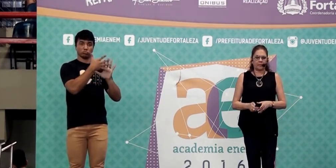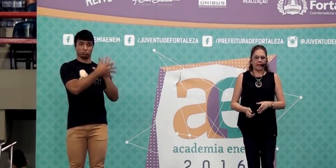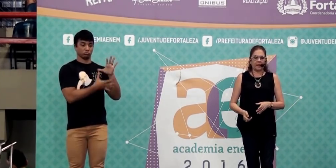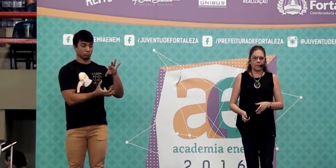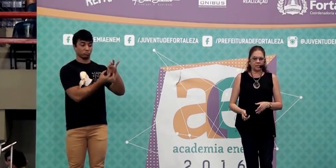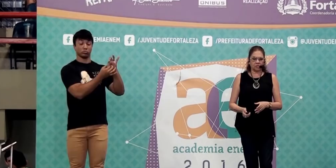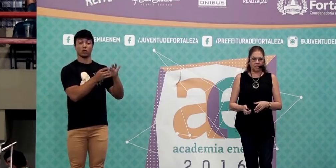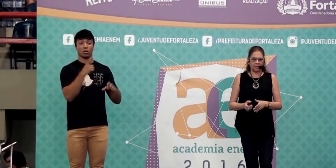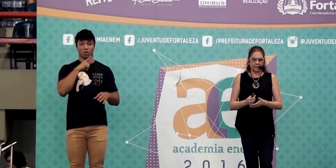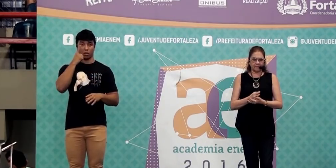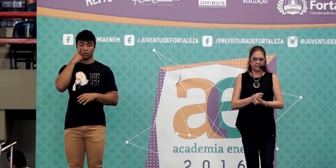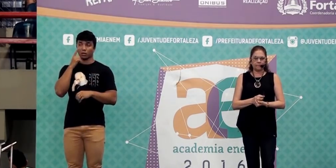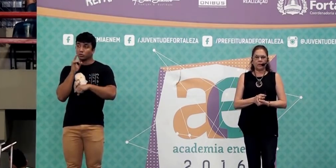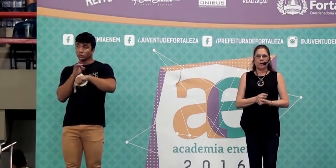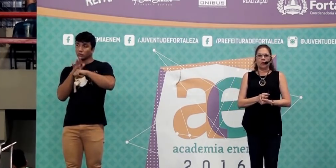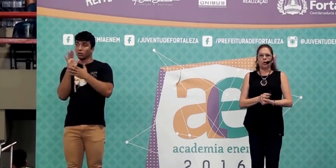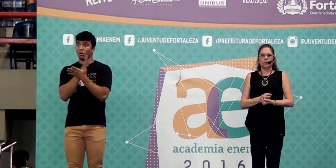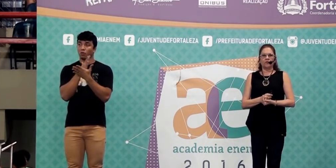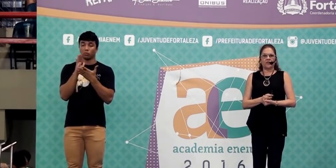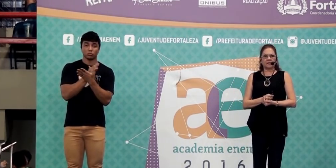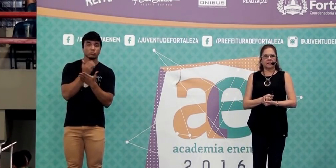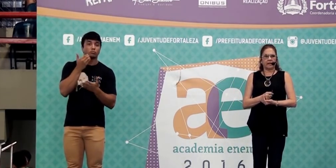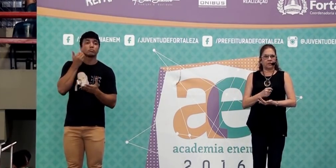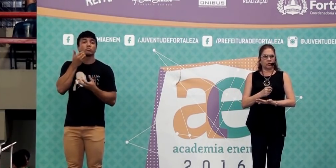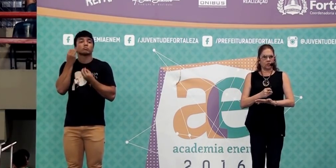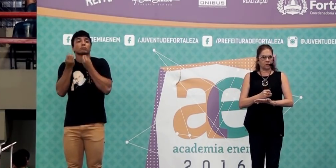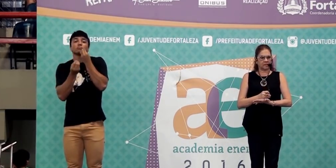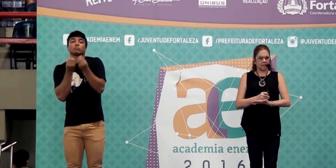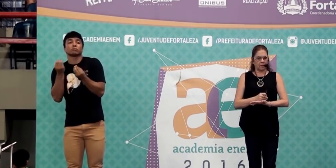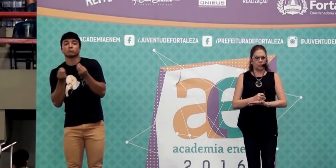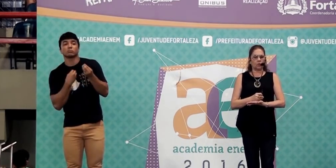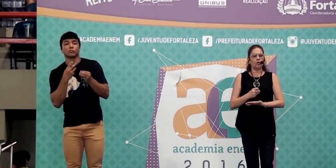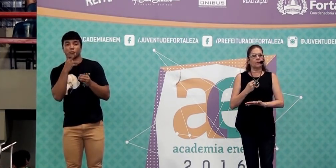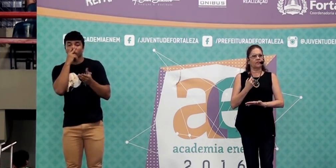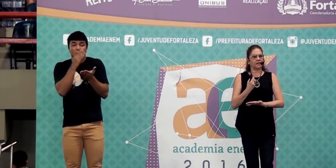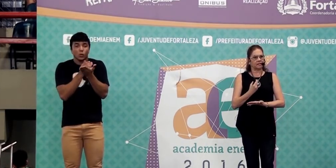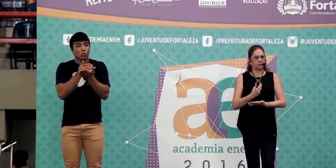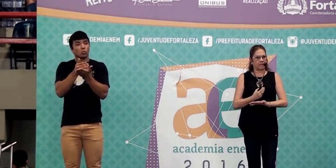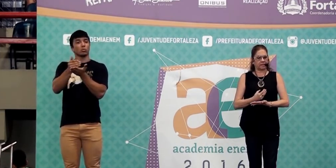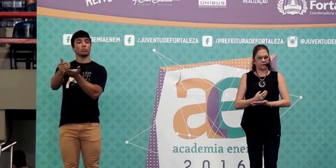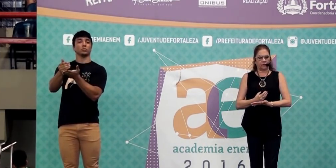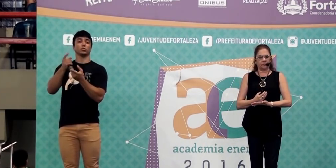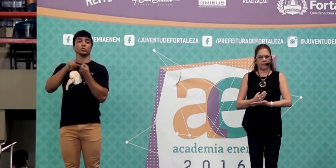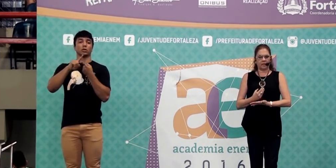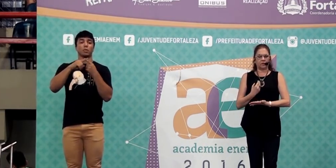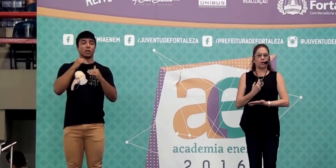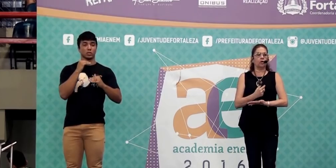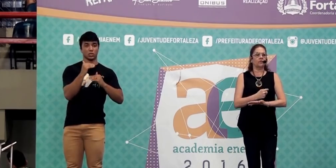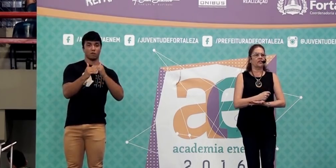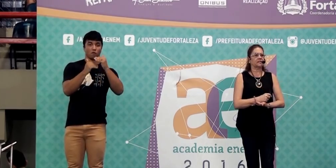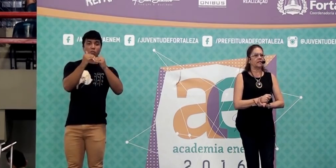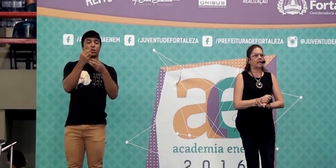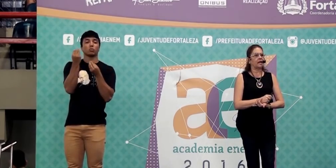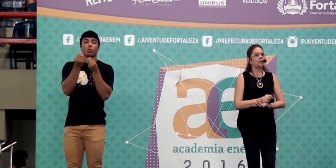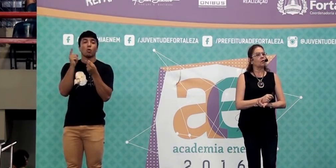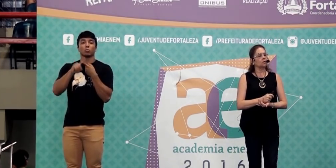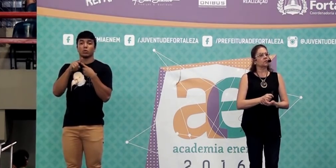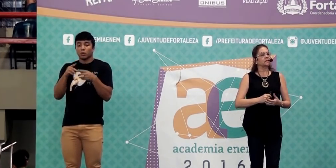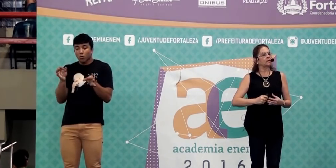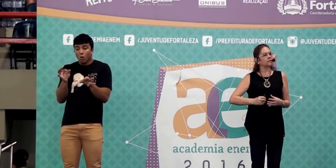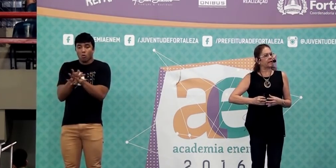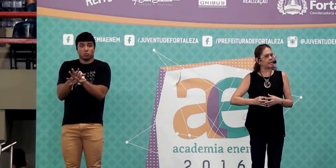gente vai pegar umas dicas, como fazer a introdução, como fazer o desenvolvimento e como fazer